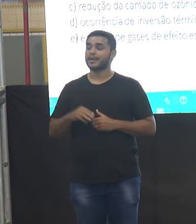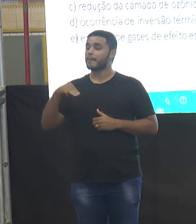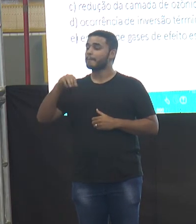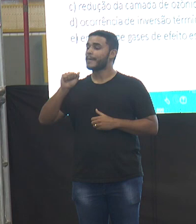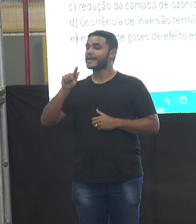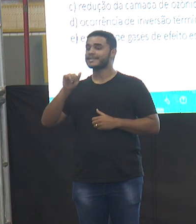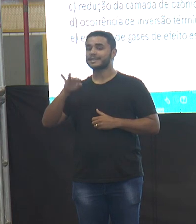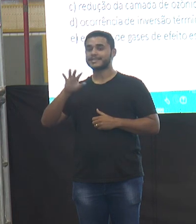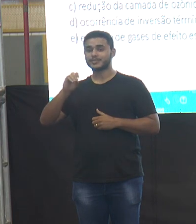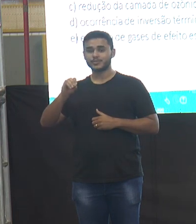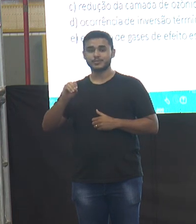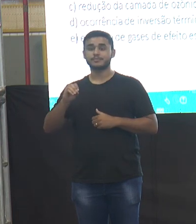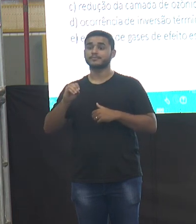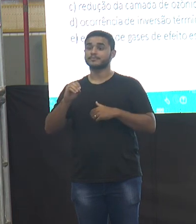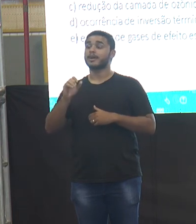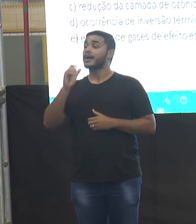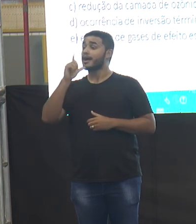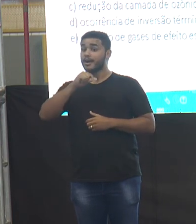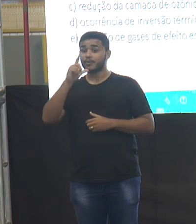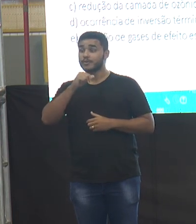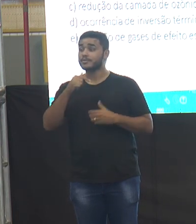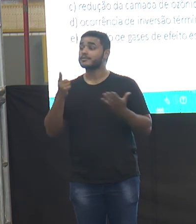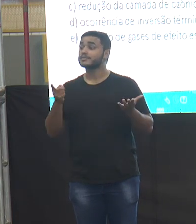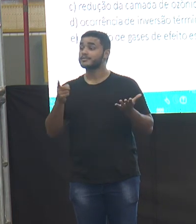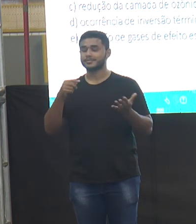magnésia, água.